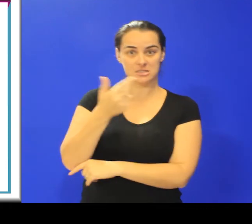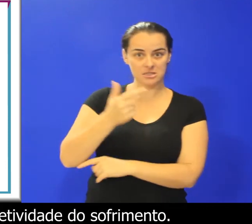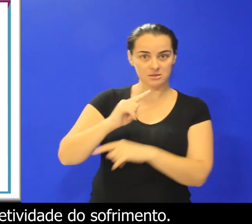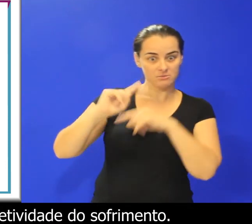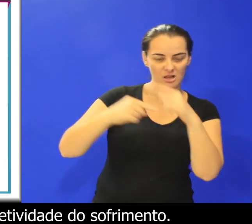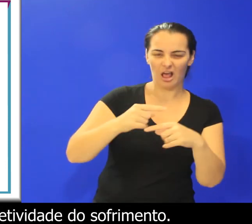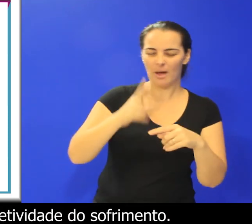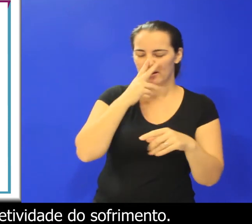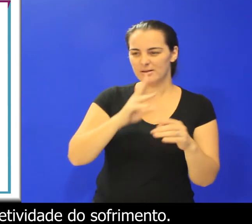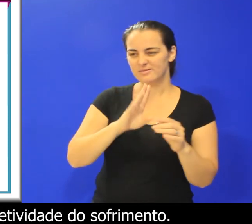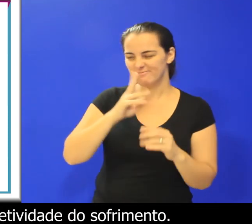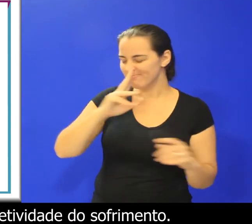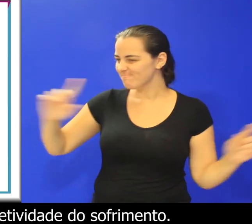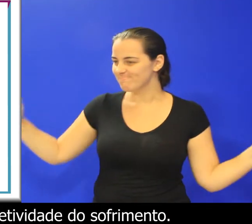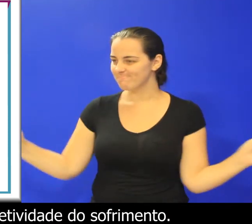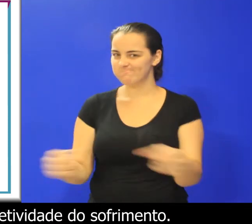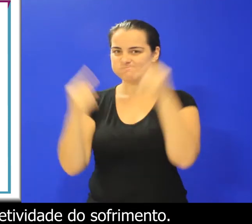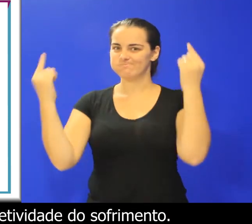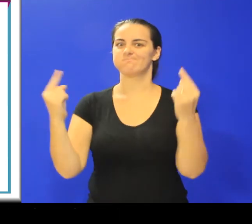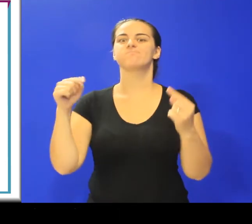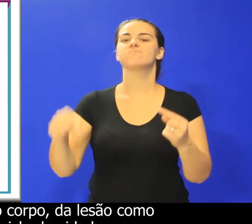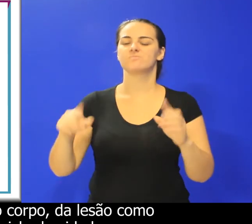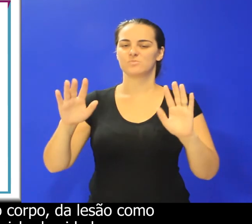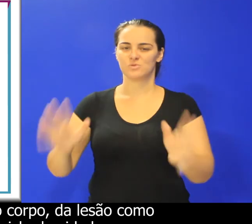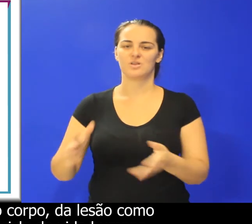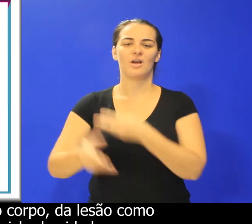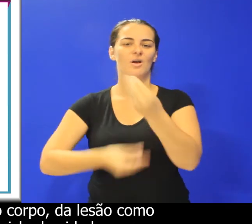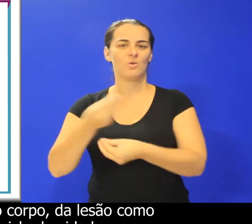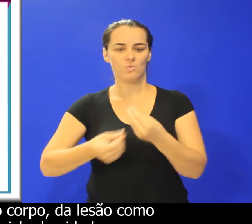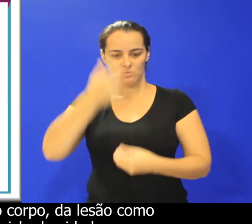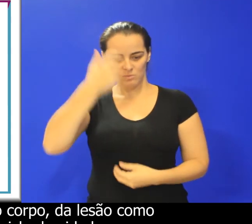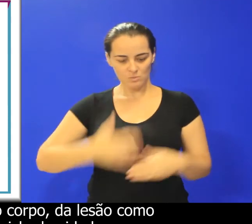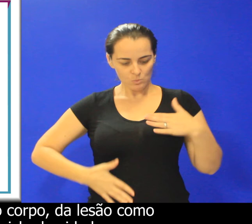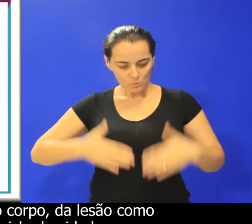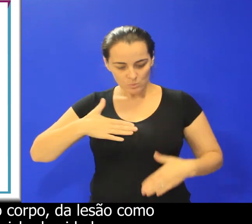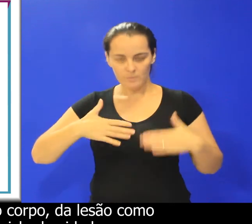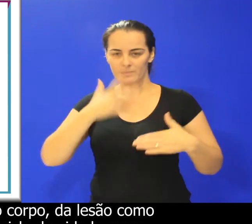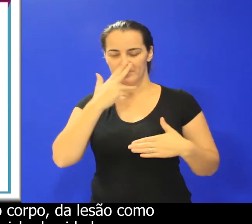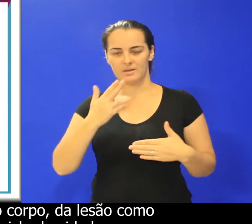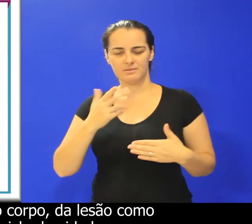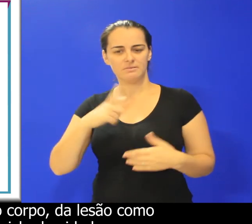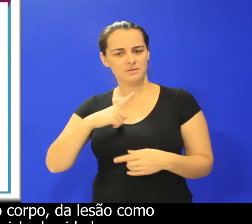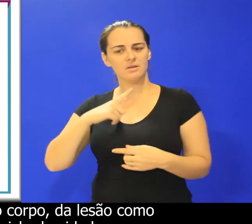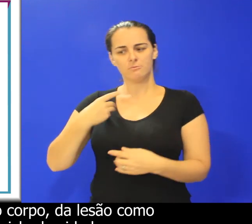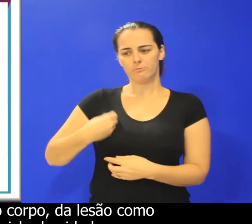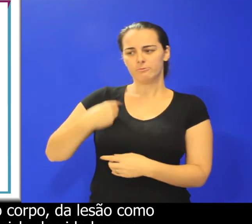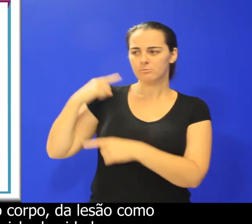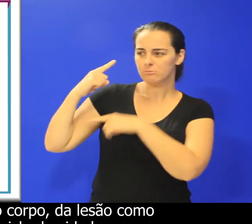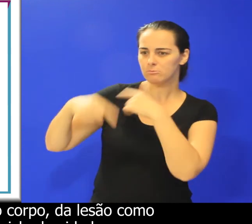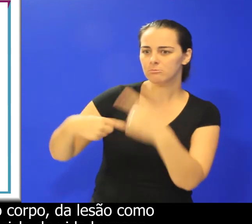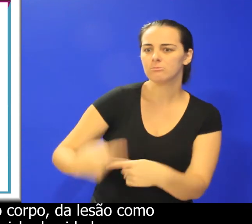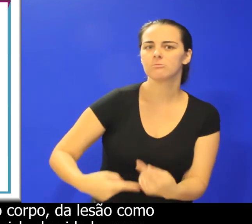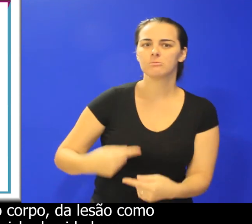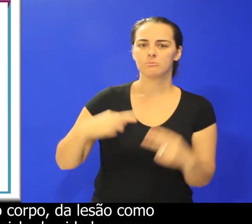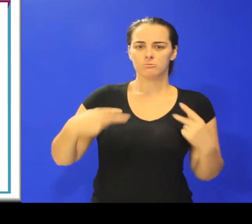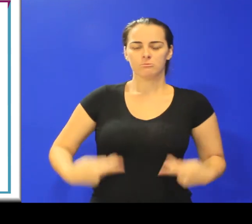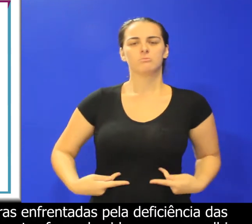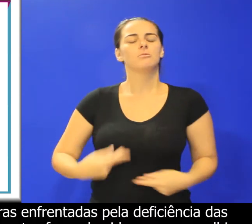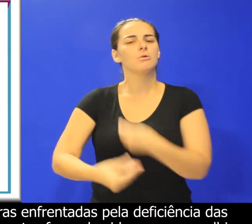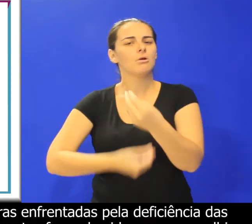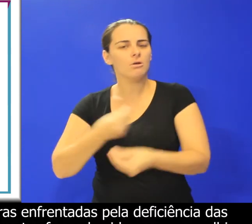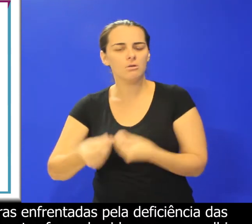segunda, destacando a subjetividade do sofrimento. A discussão sobre o corpo, da lesão como algo recorrente no ciclo da vida